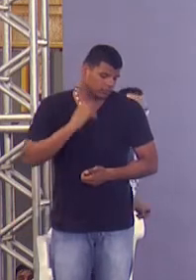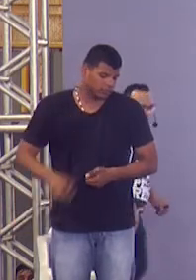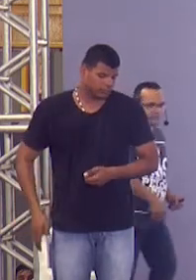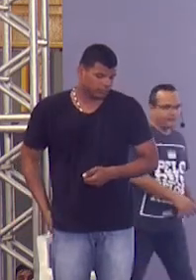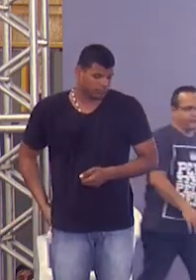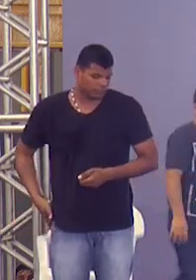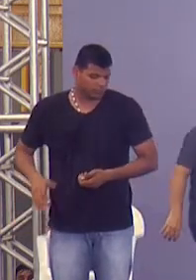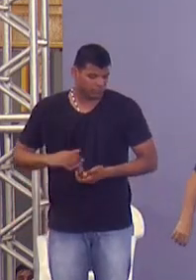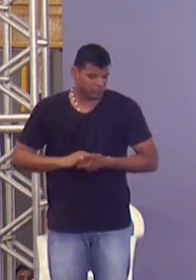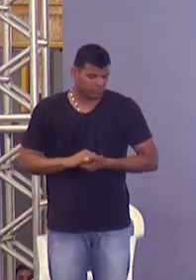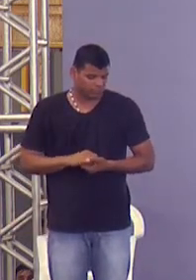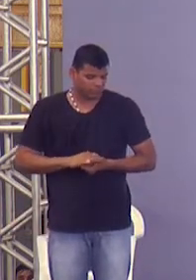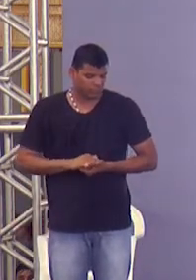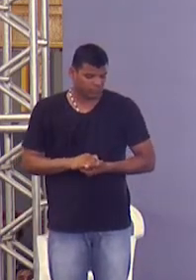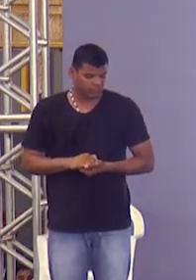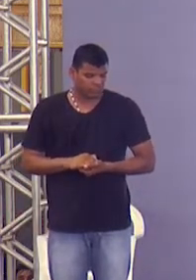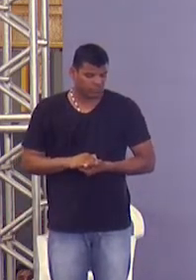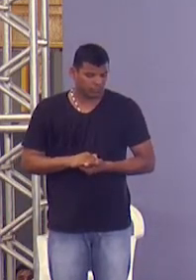A página disso aí é...